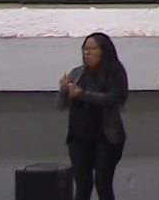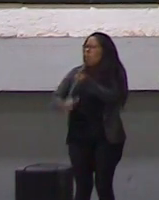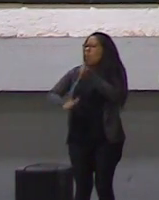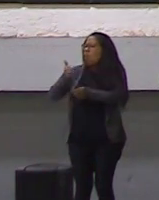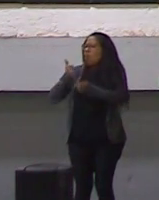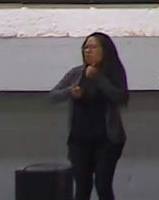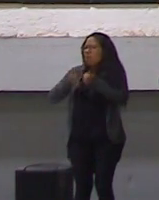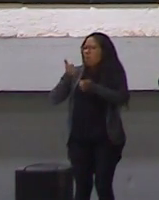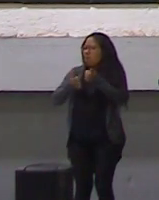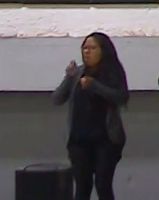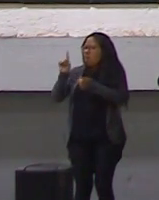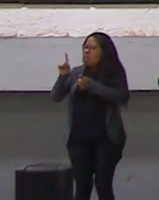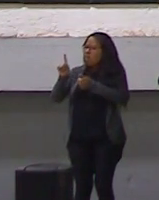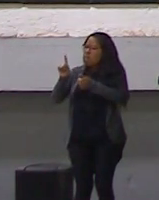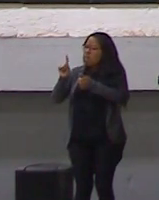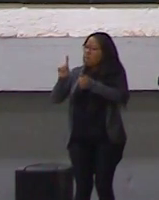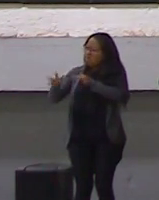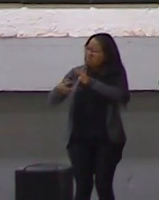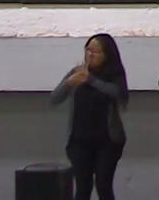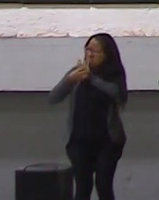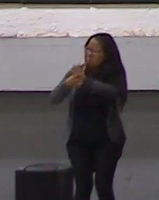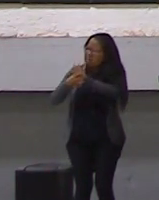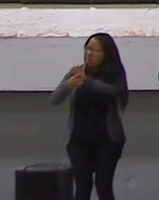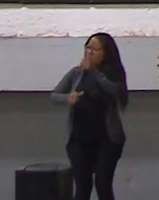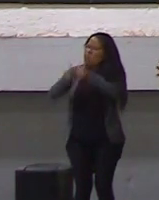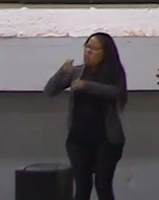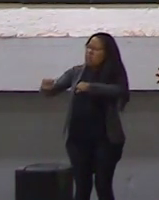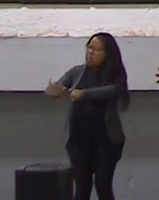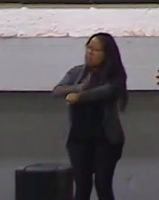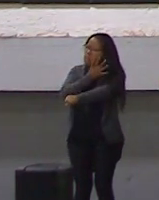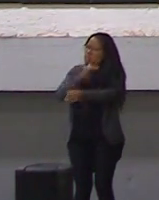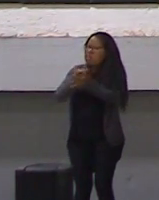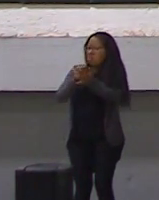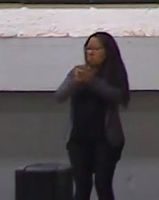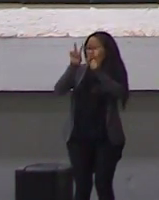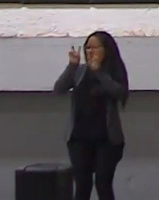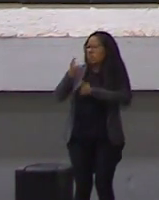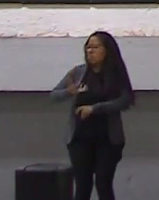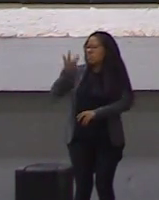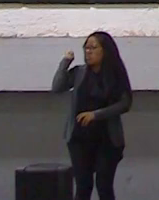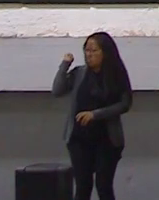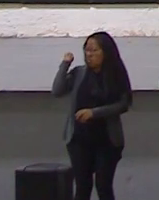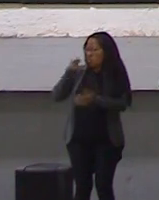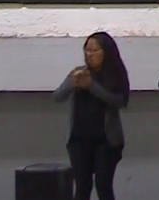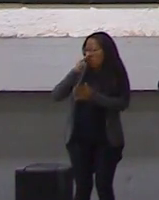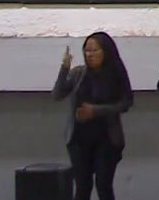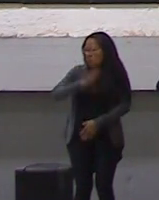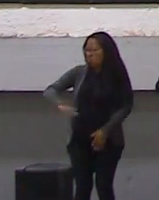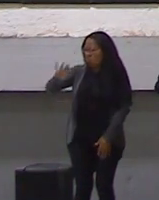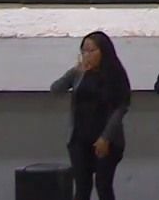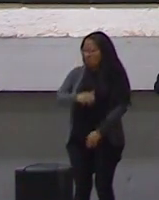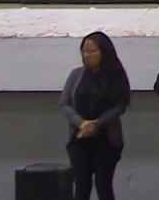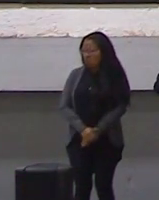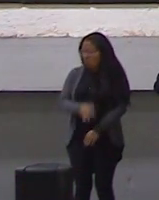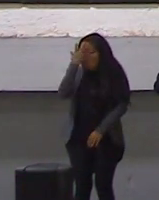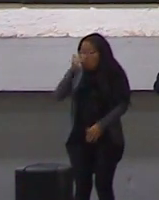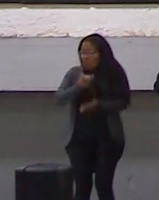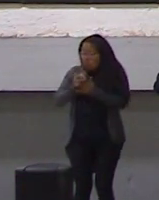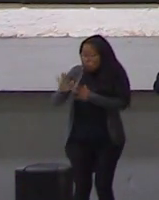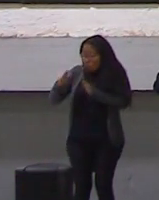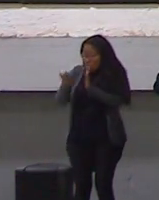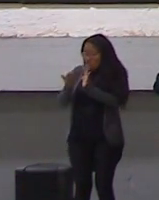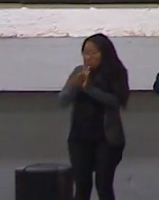la imagen y la sensibilidad frente a la historia nacional que tenemos sin los estudios de la historia